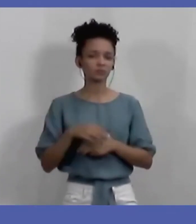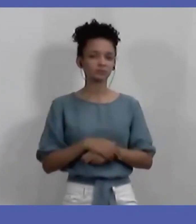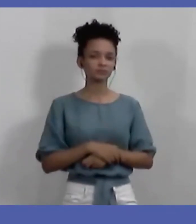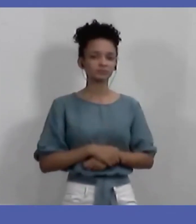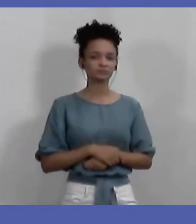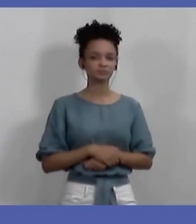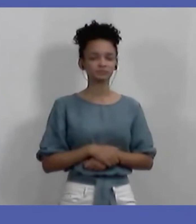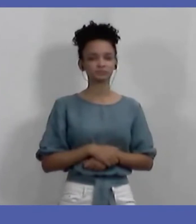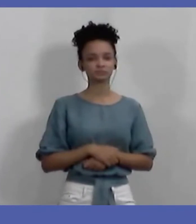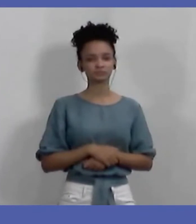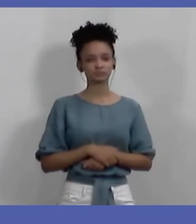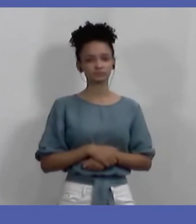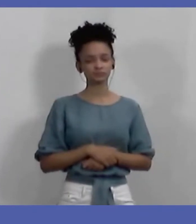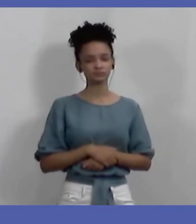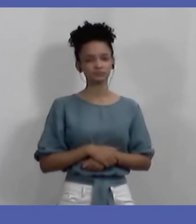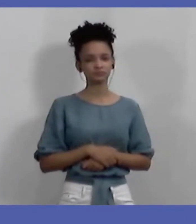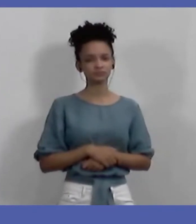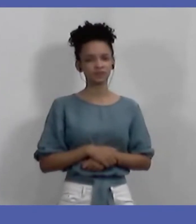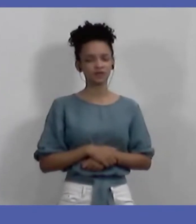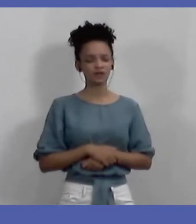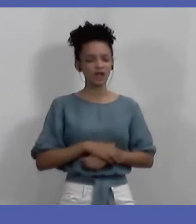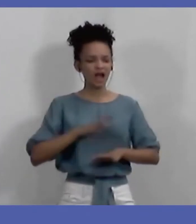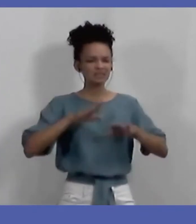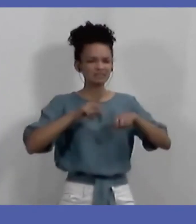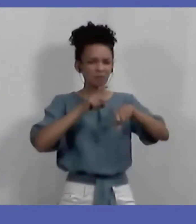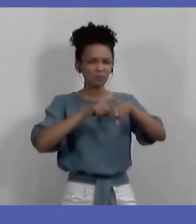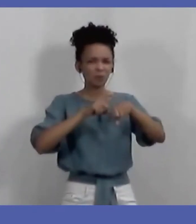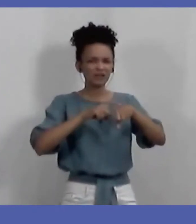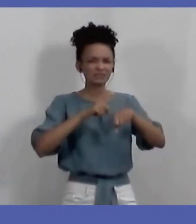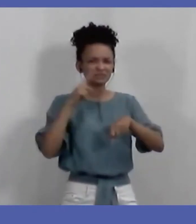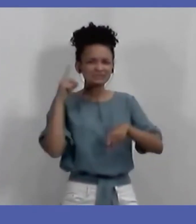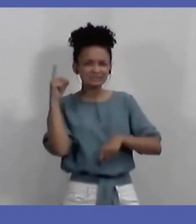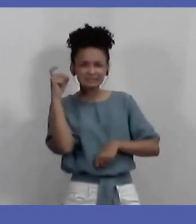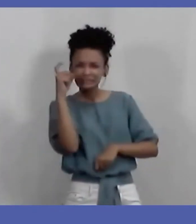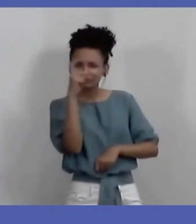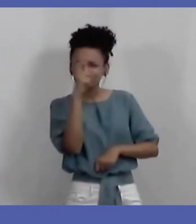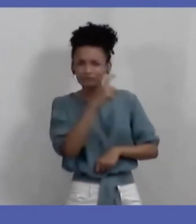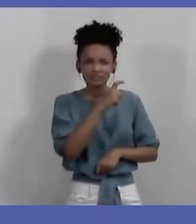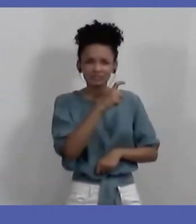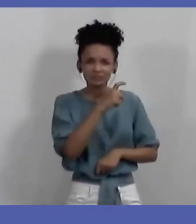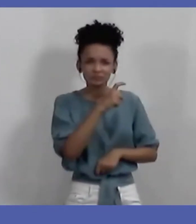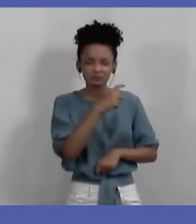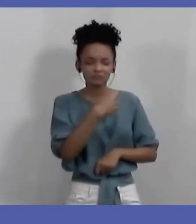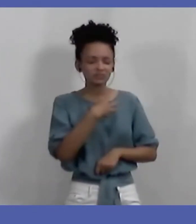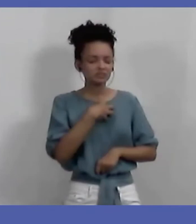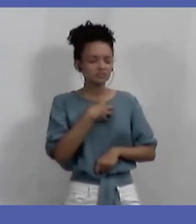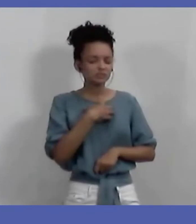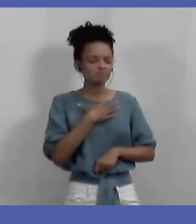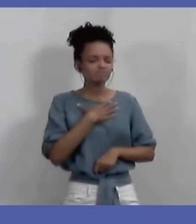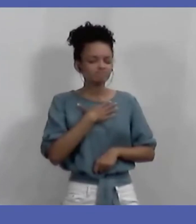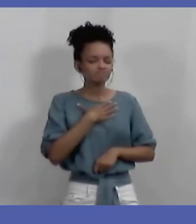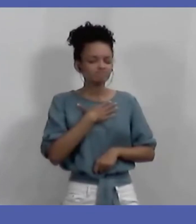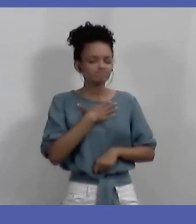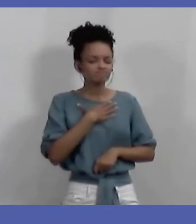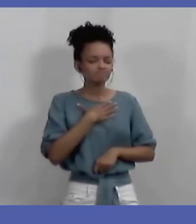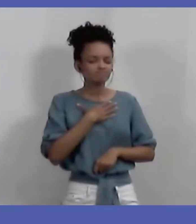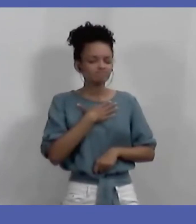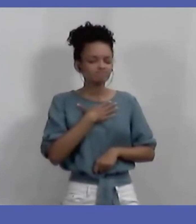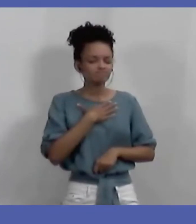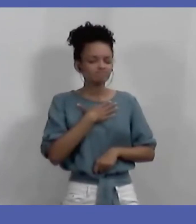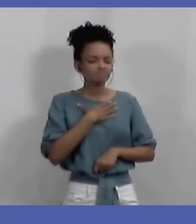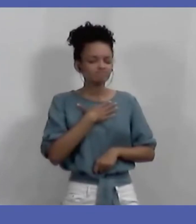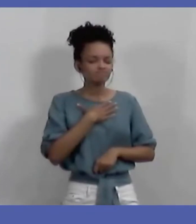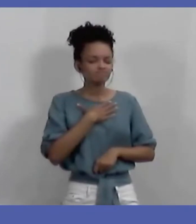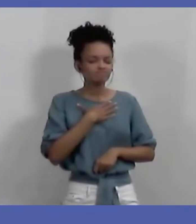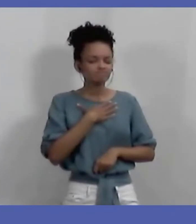Se a situação aperta, a gente não tem problema, a gente se sacrifica, mas o reino de Deus